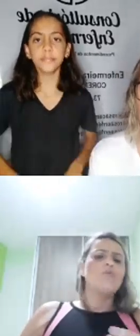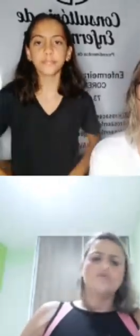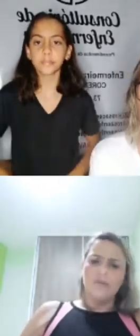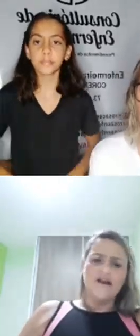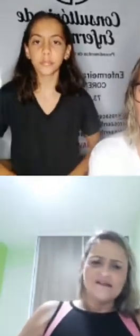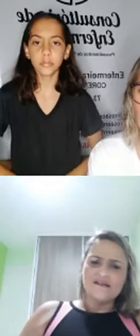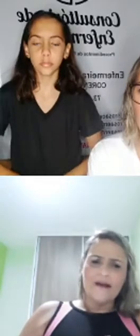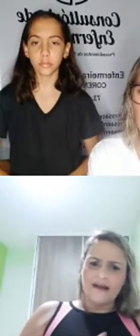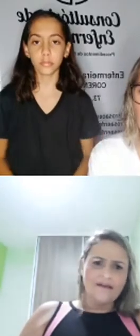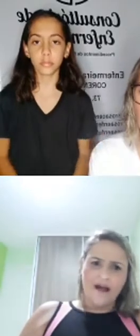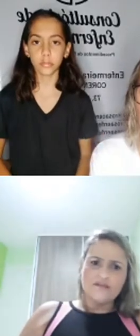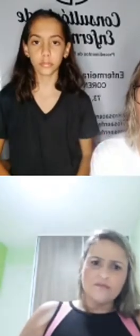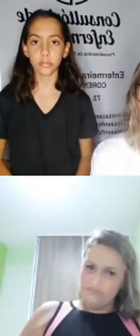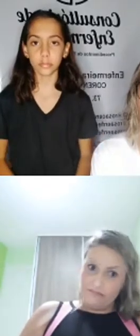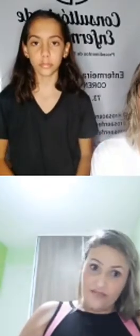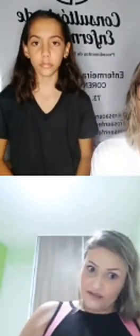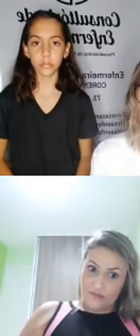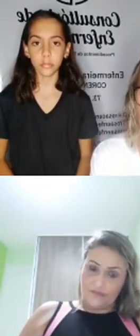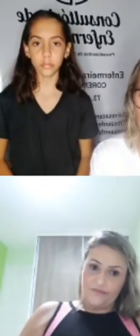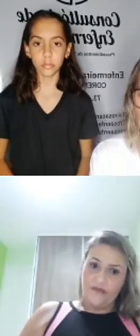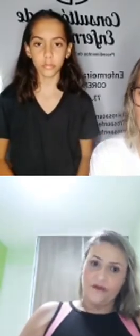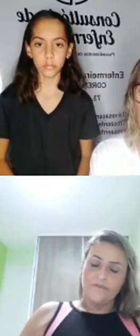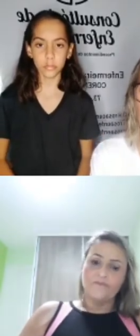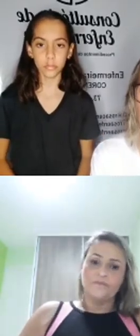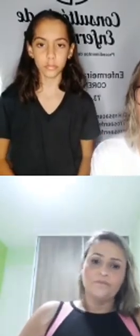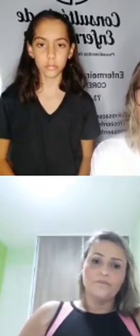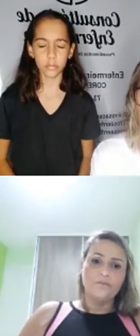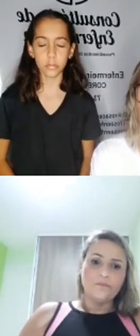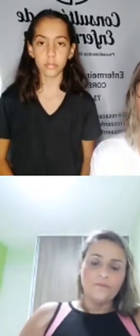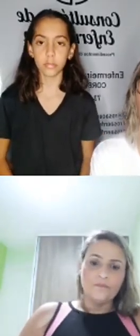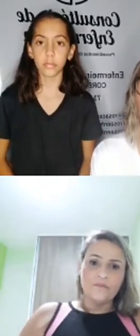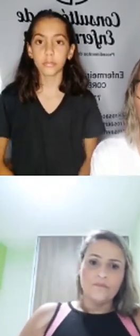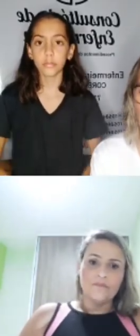com muito mais liberalidade mesmo, né?